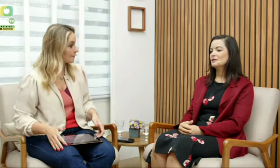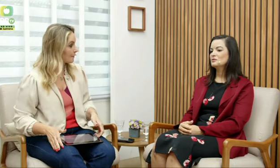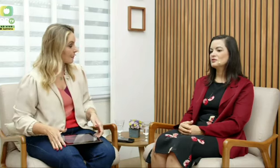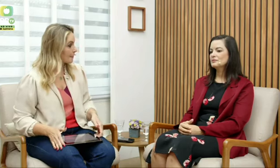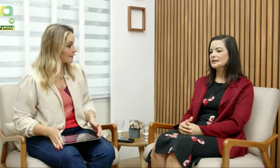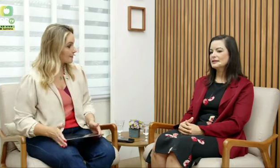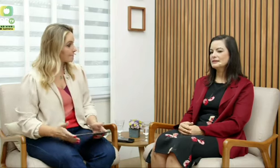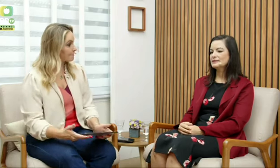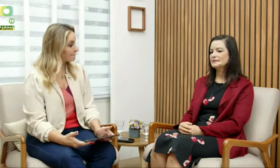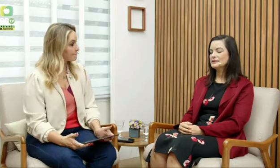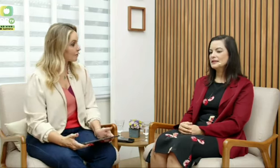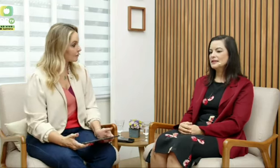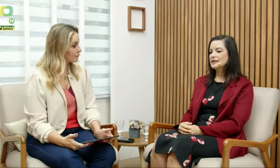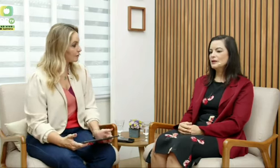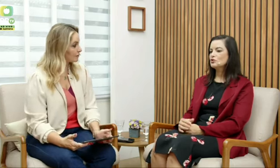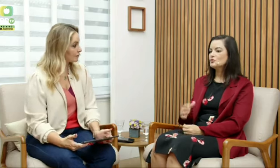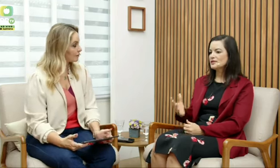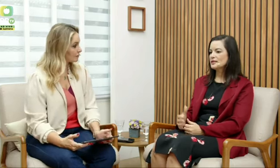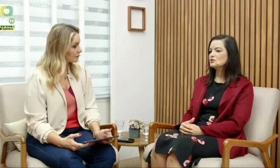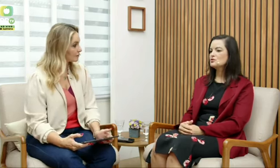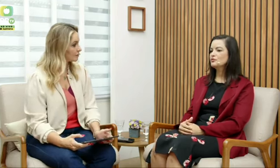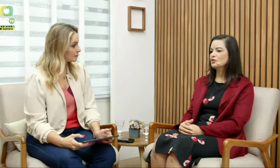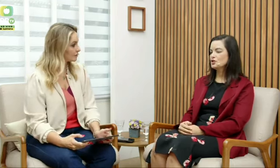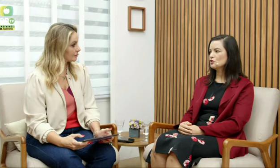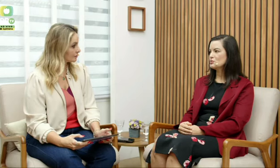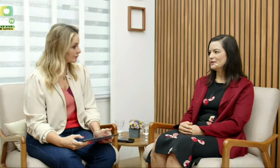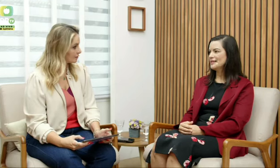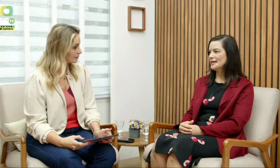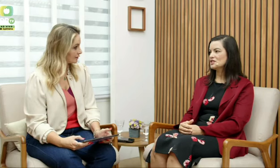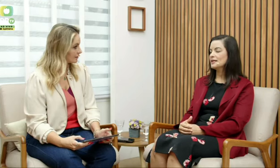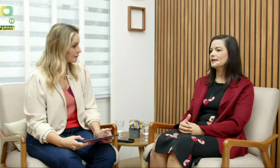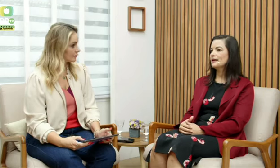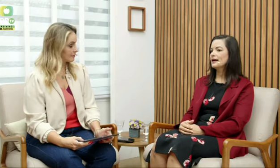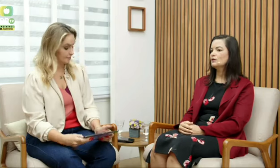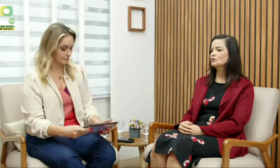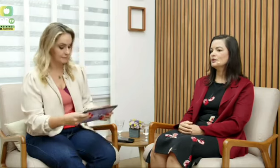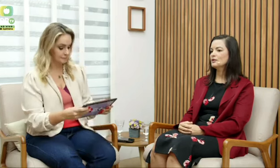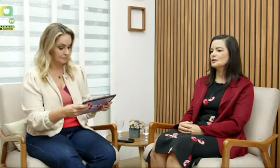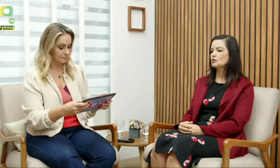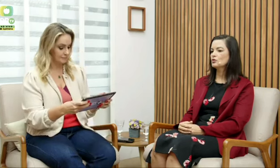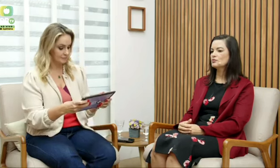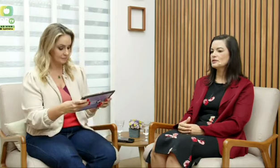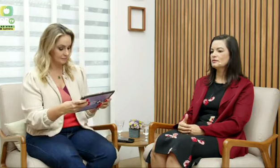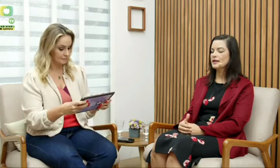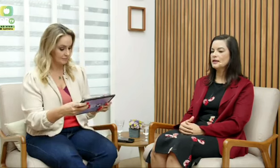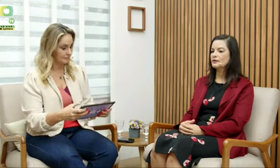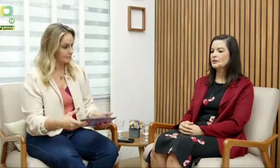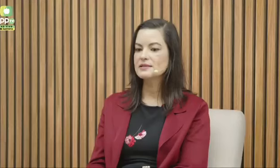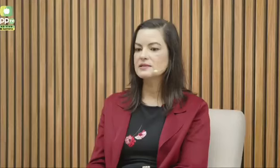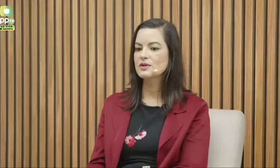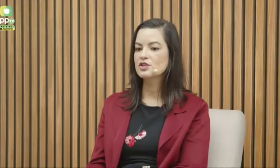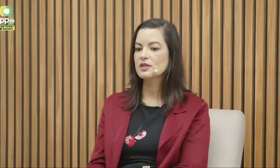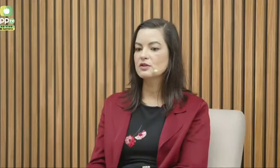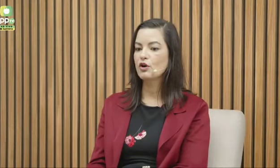Letícia? O último censo foi de 2010, né? Lá o número que trouxe do Brasil é de